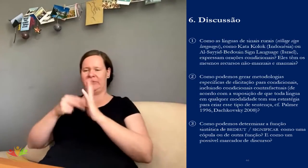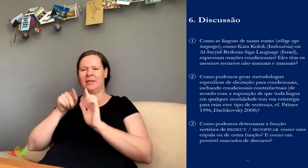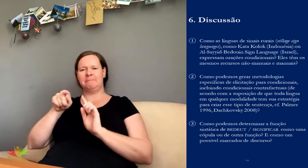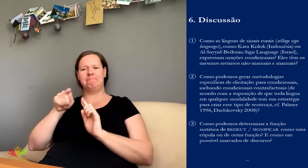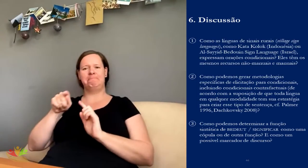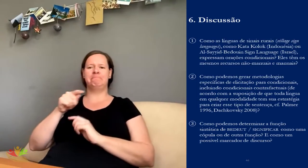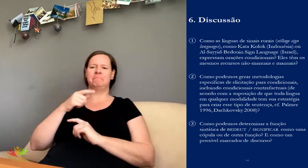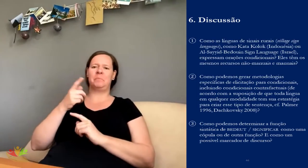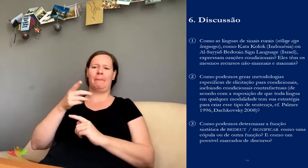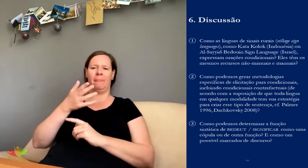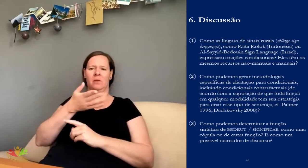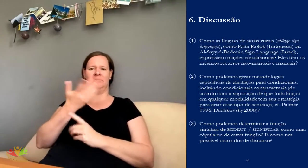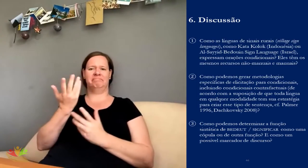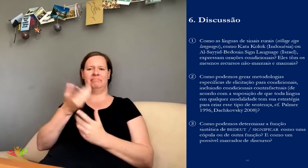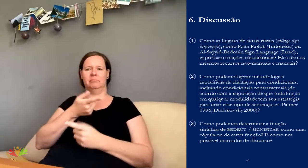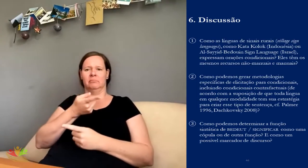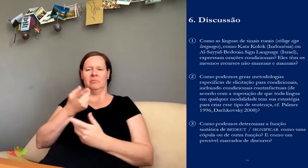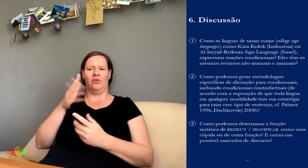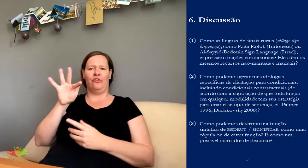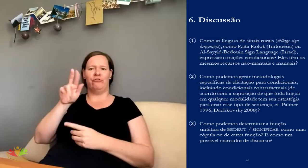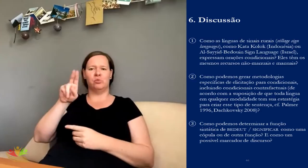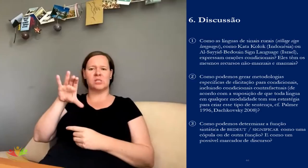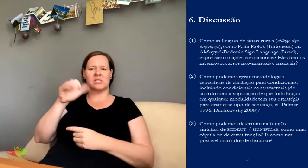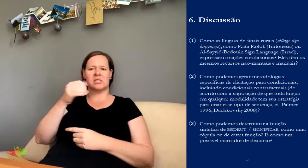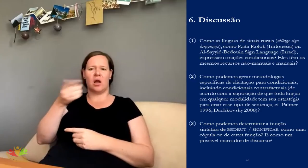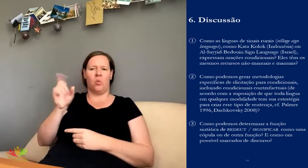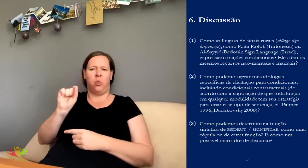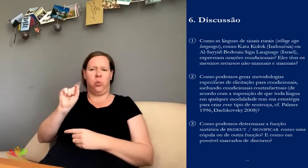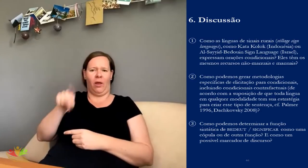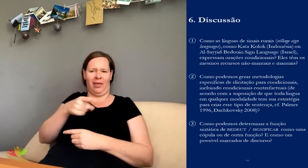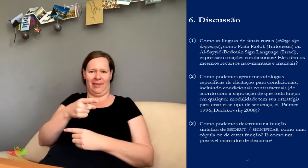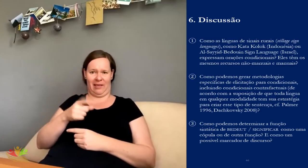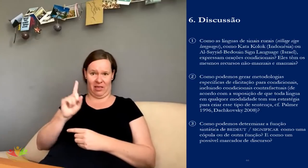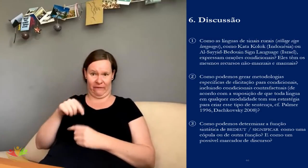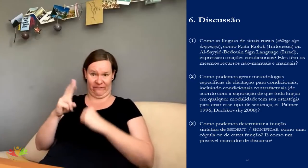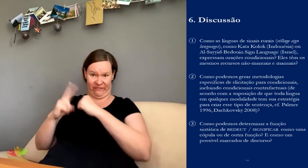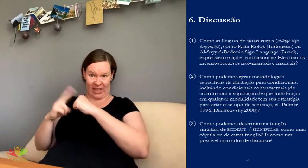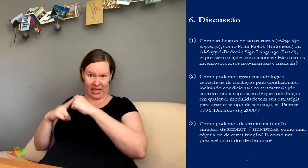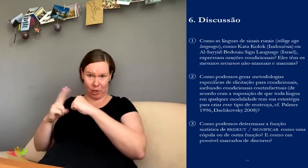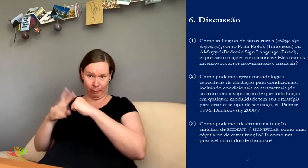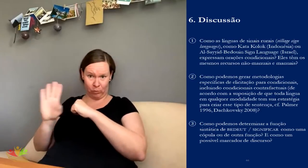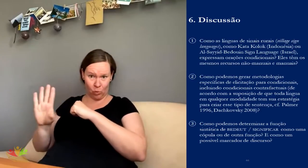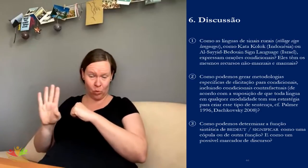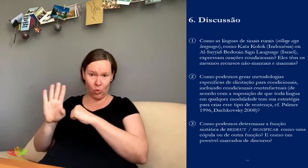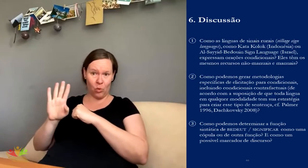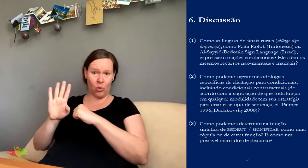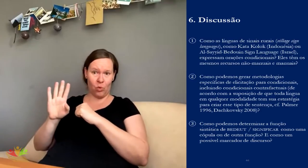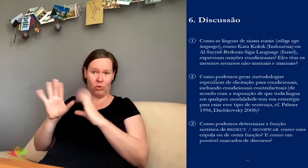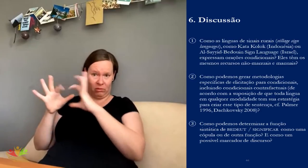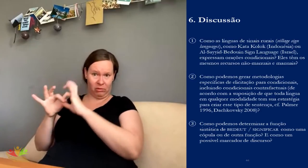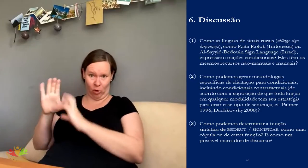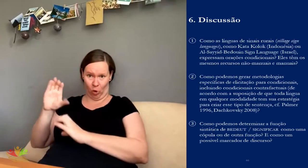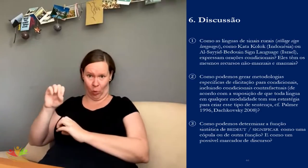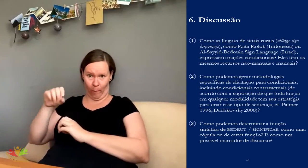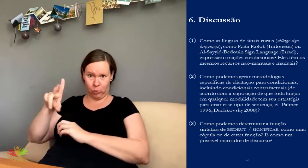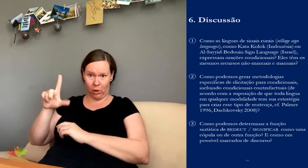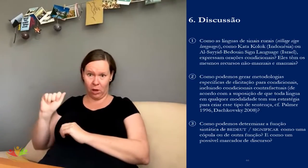Esses sinais que eu mostrei, né, que é o sinal de significar, por exemplo, que aparece em Libras em língua de sinais